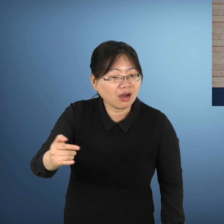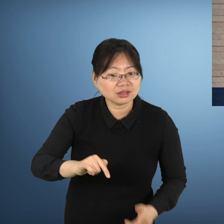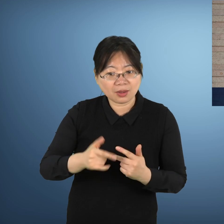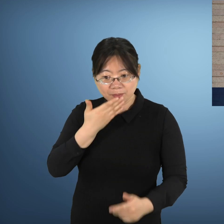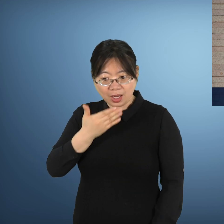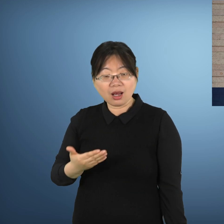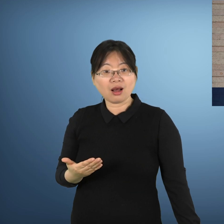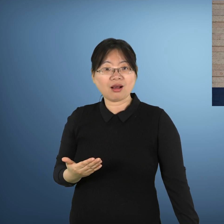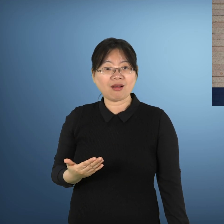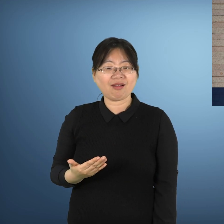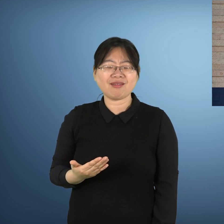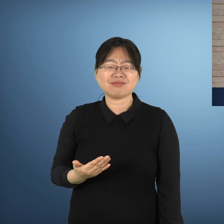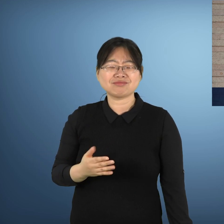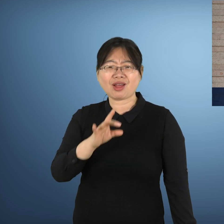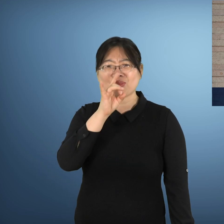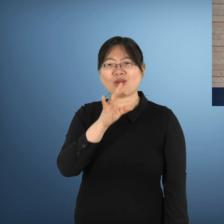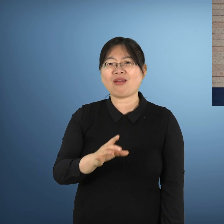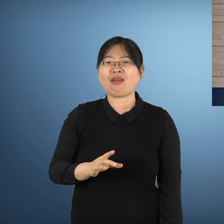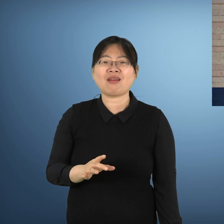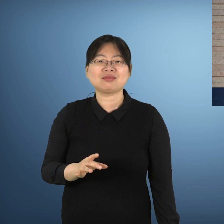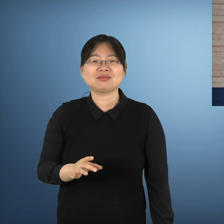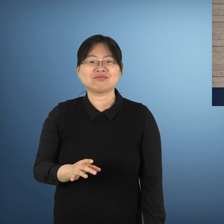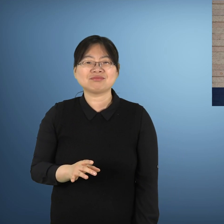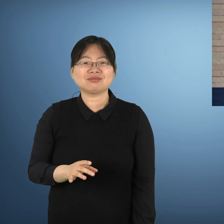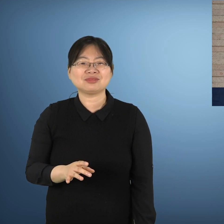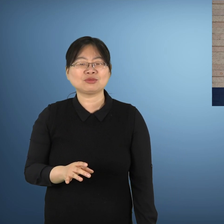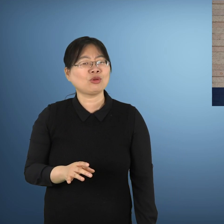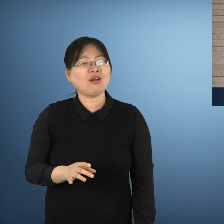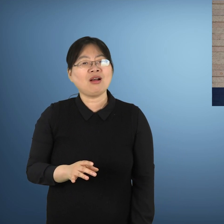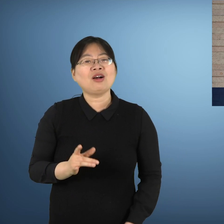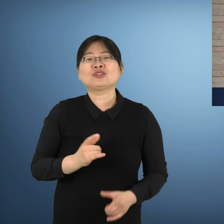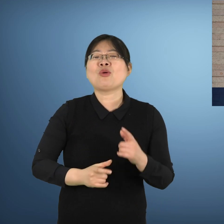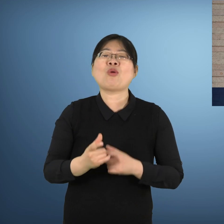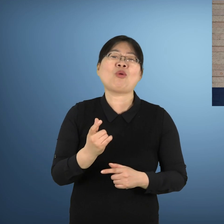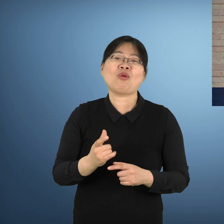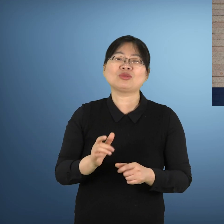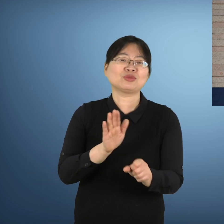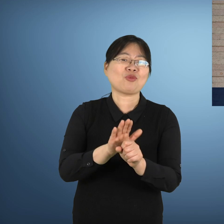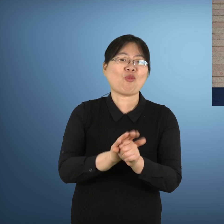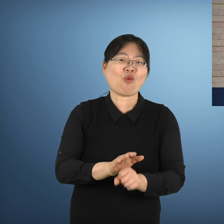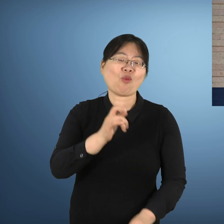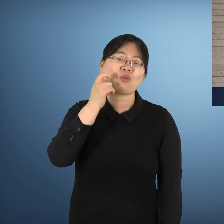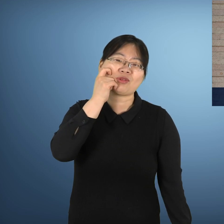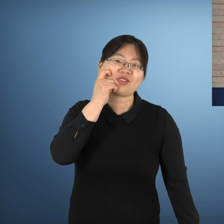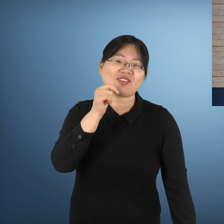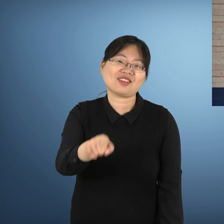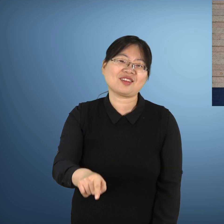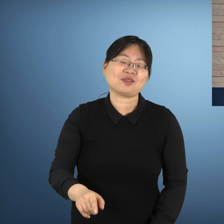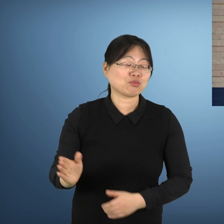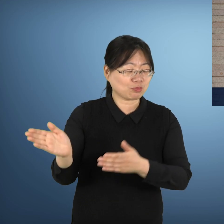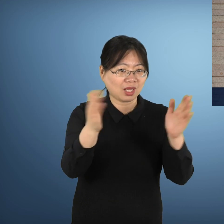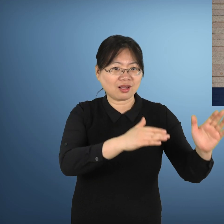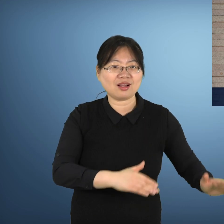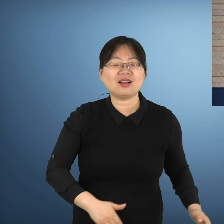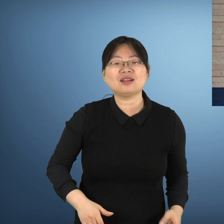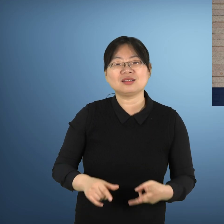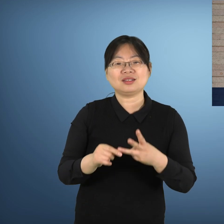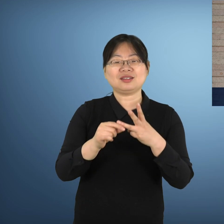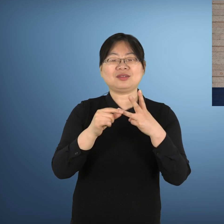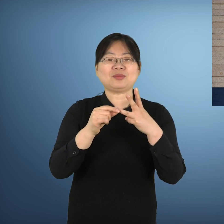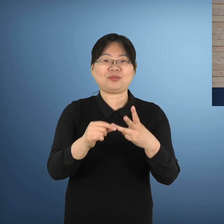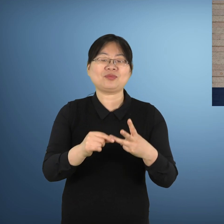됩니까? 안 되면 그 이상은 제가 어떻게 할 수가 없어요. 예? 넘어갑시다. 세 번째.